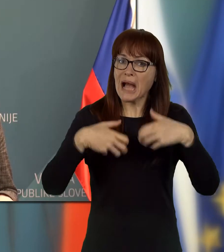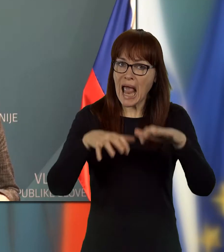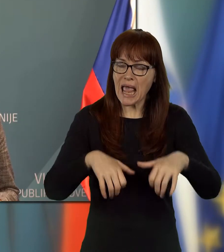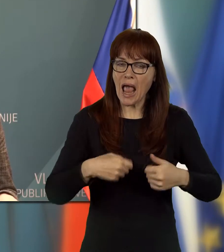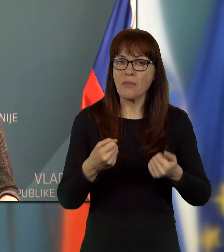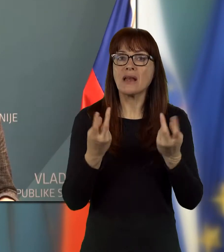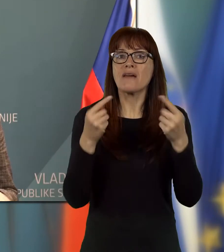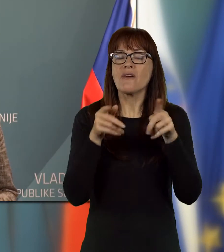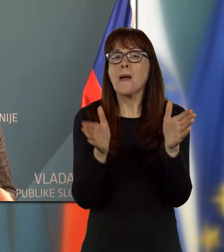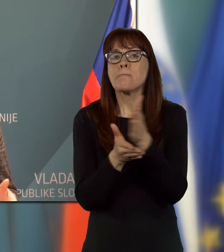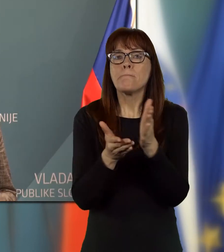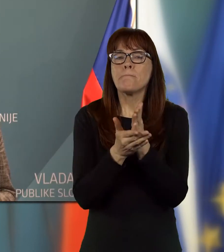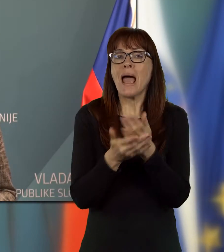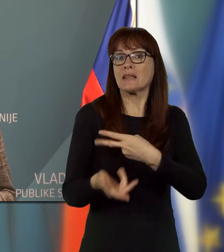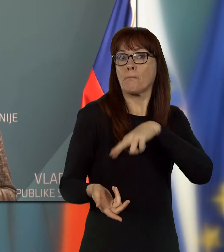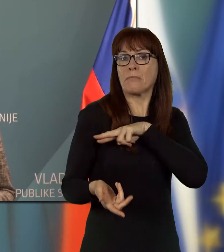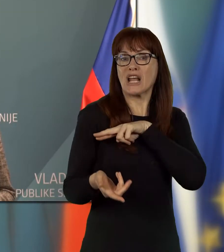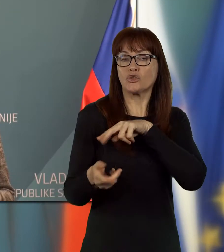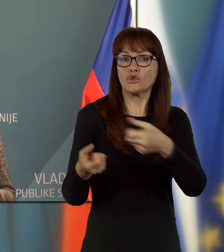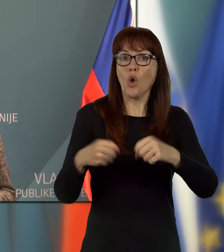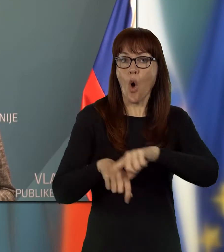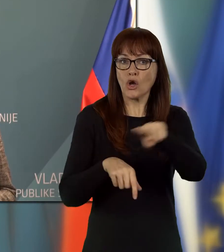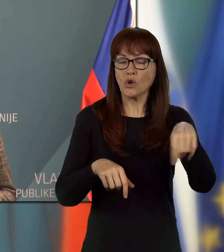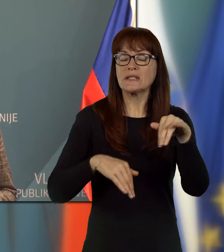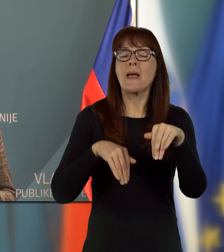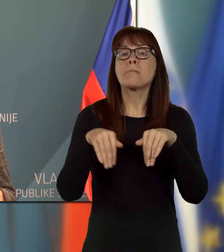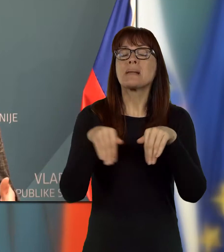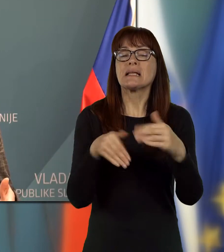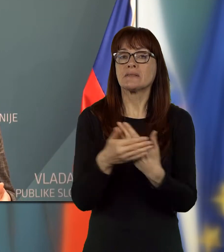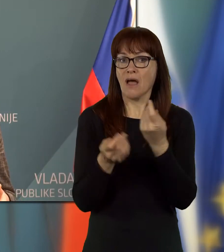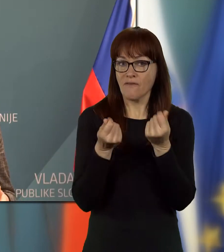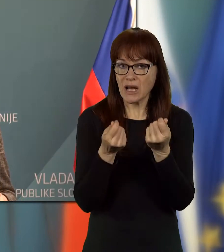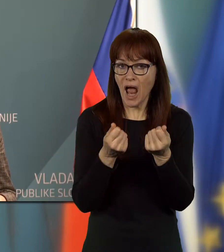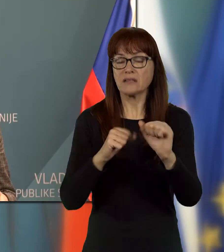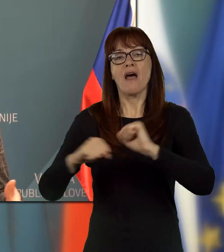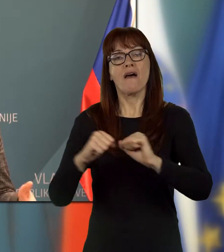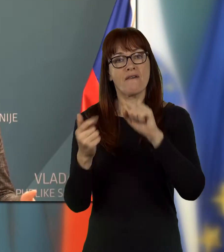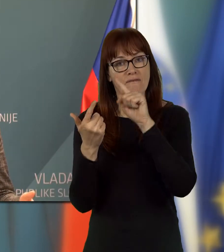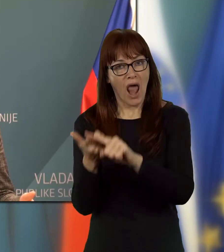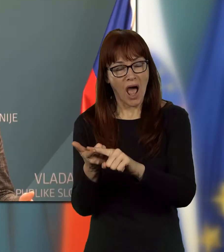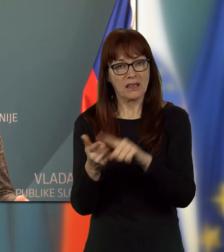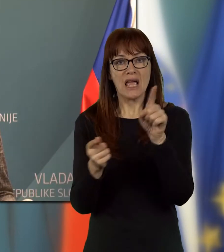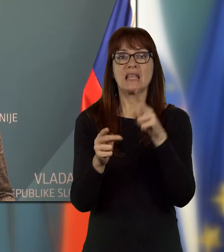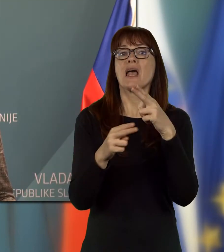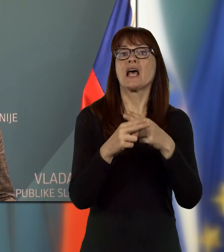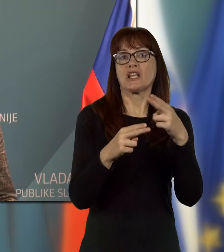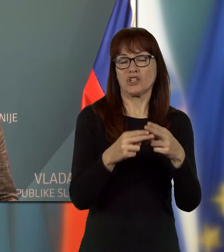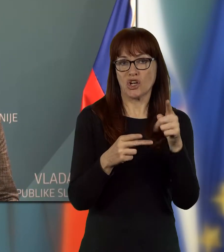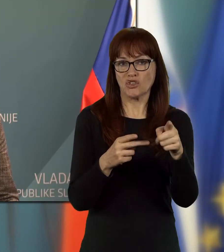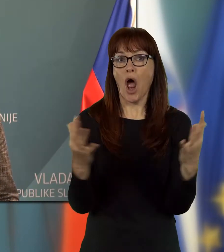sprejemanja v medpristojnosti Ministrstva za finance, vlade in